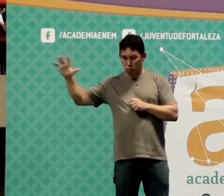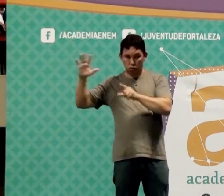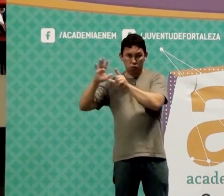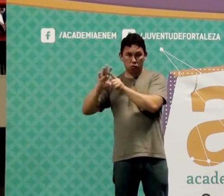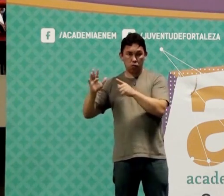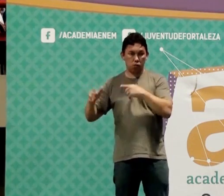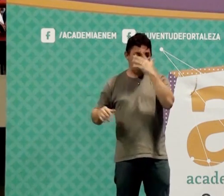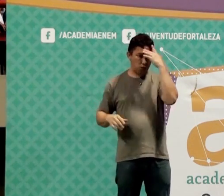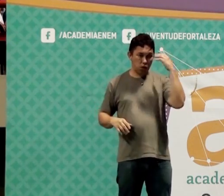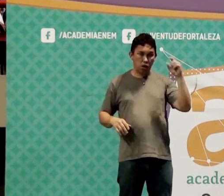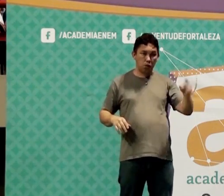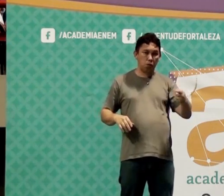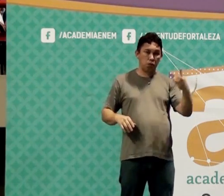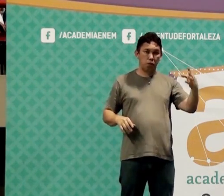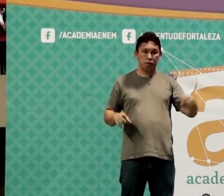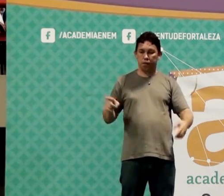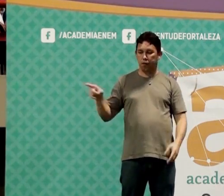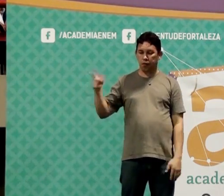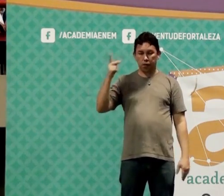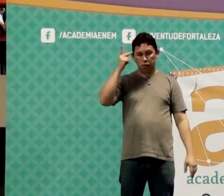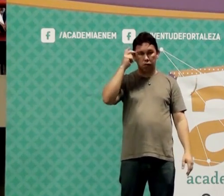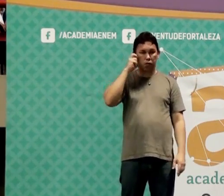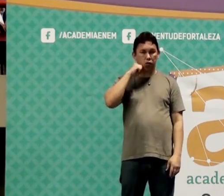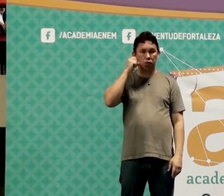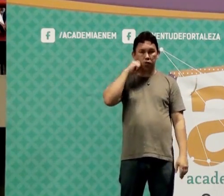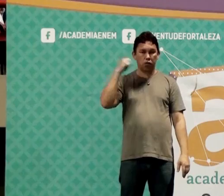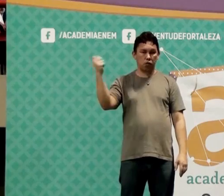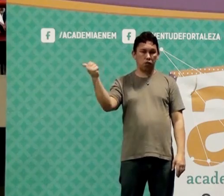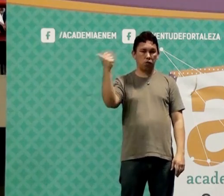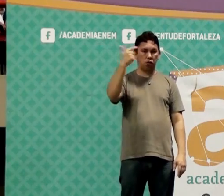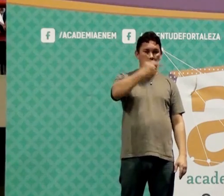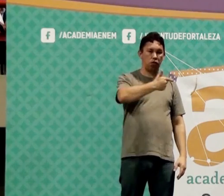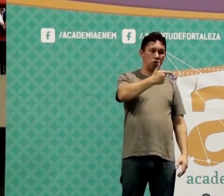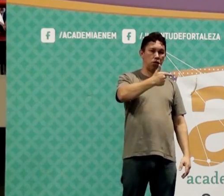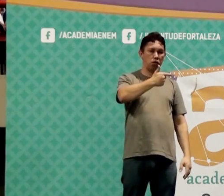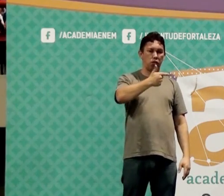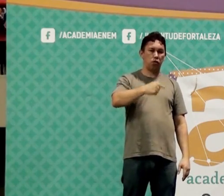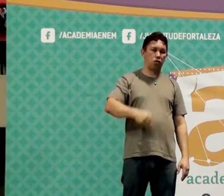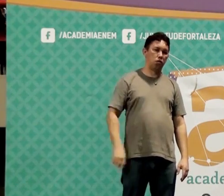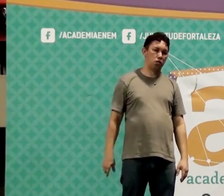sentido isso? Me diga uma coisa que todo comércio precisa ter para ser grande.